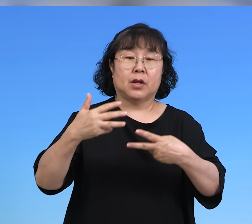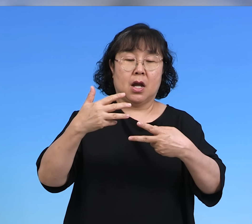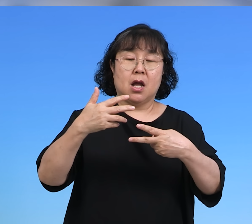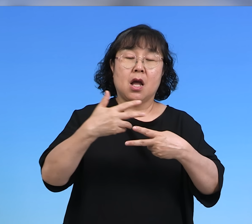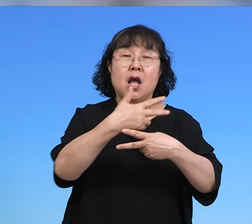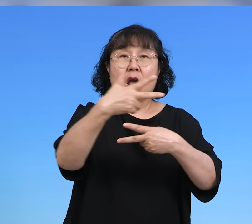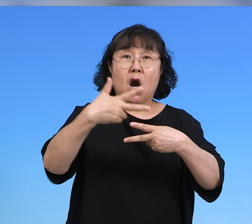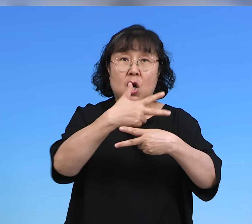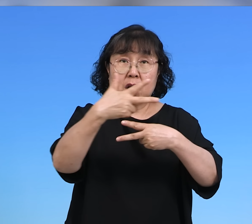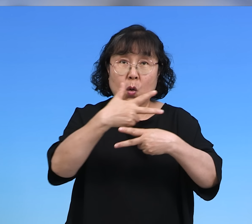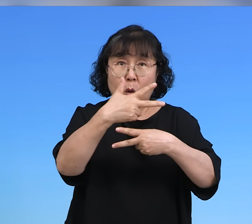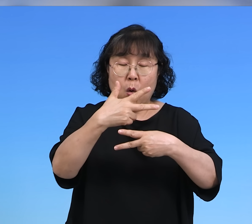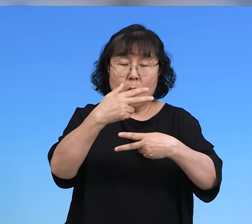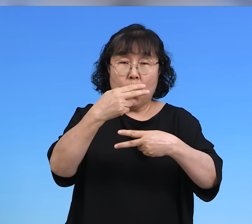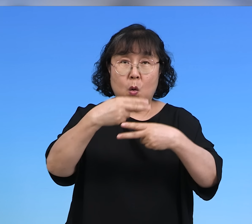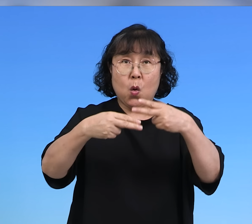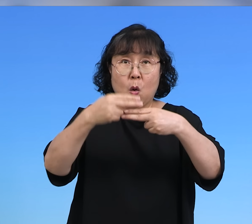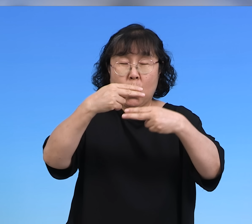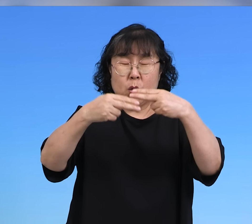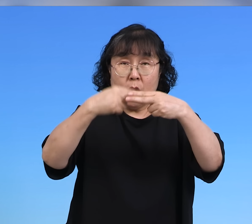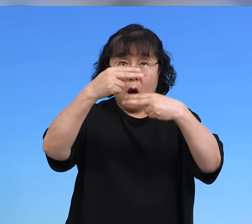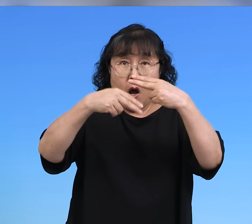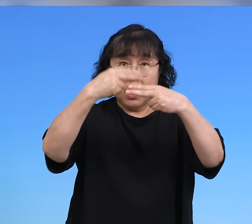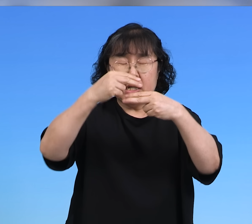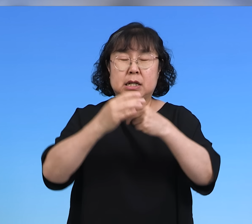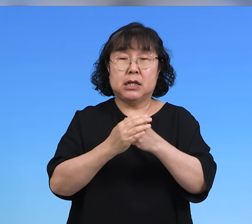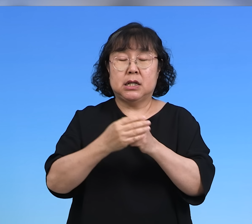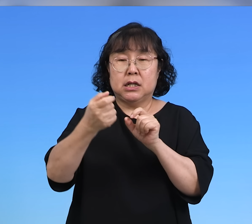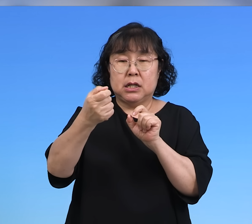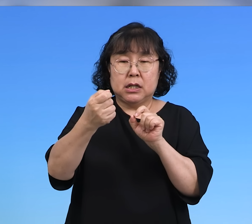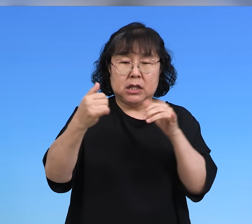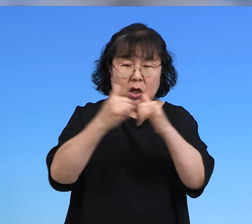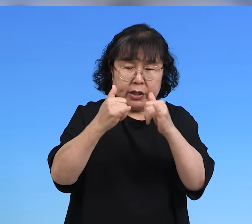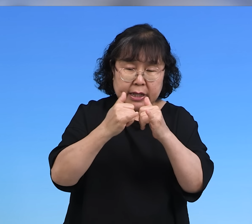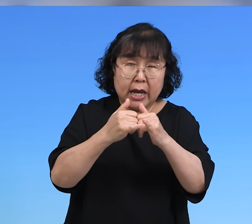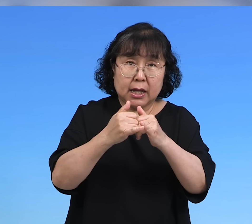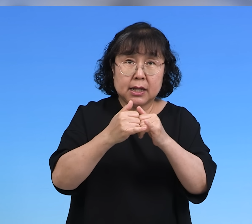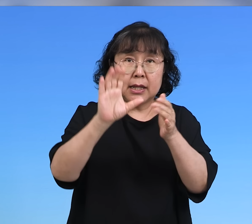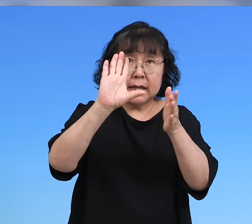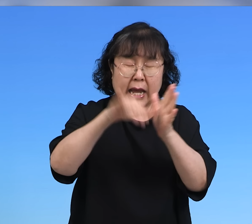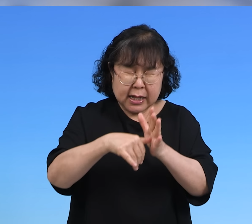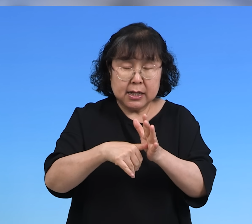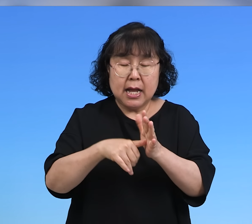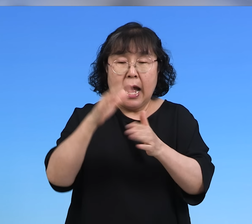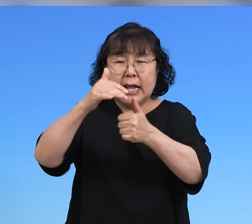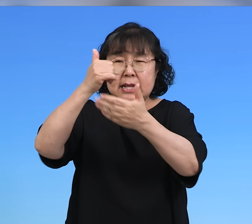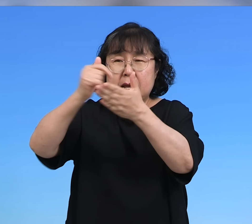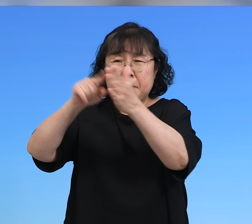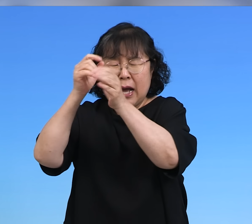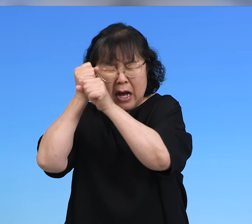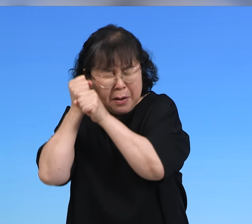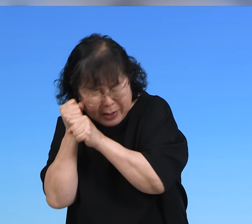여리고성을 앞에 놓고는 막 지도자부터 시작해가지고 아침에 일찍 일어나고 막 하나님께 매달리고 막 은혜를 구하고